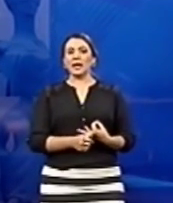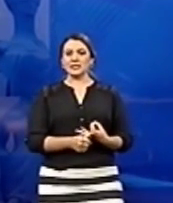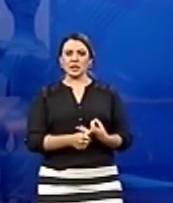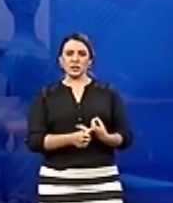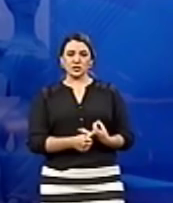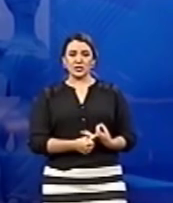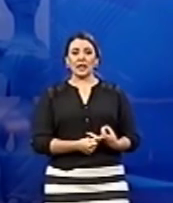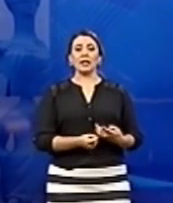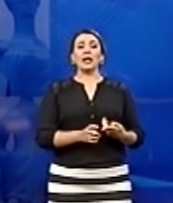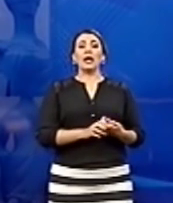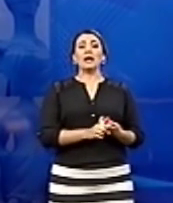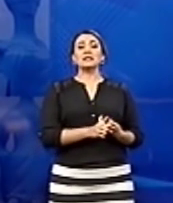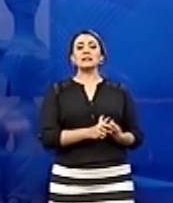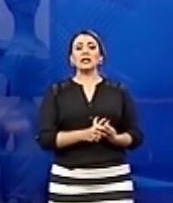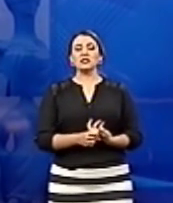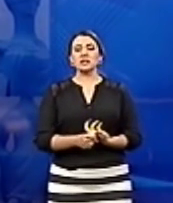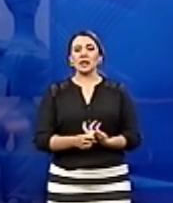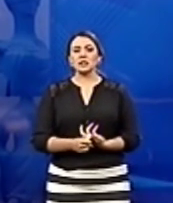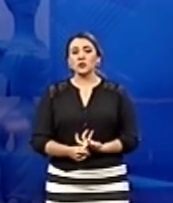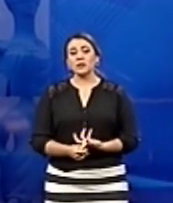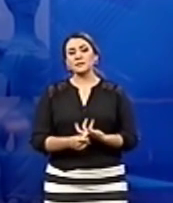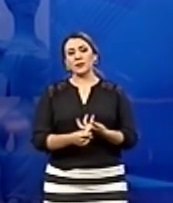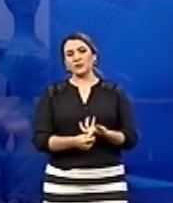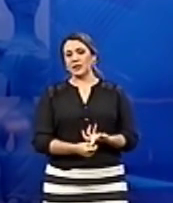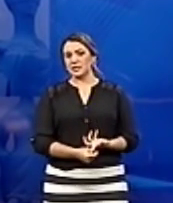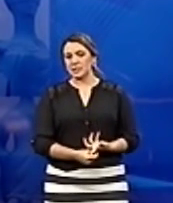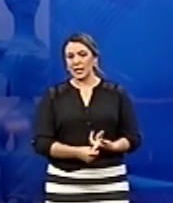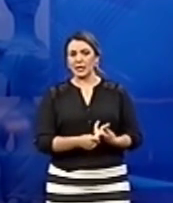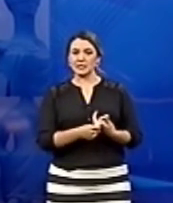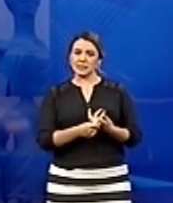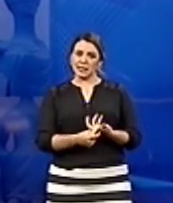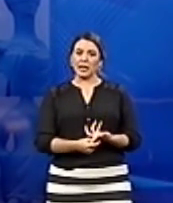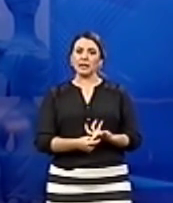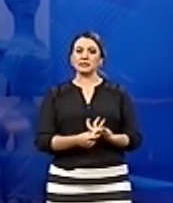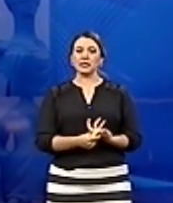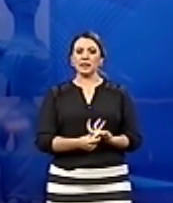adicionais que a gente tem, as legislações previdenciárias que garantem aí